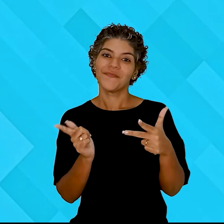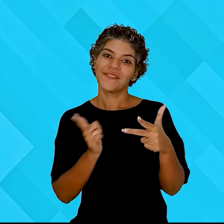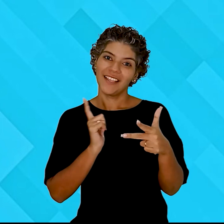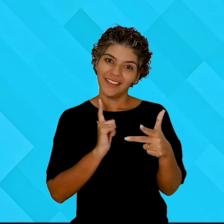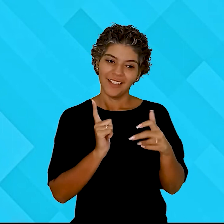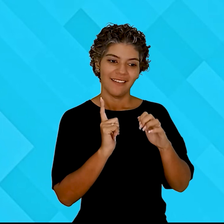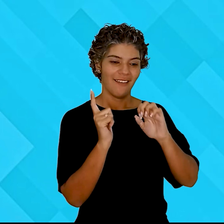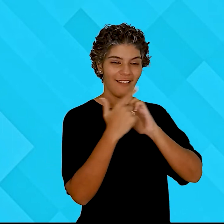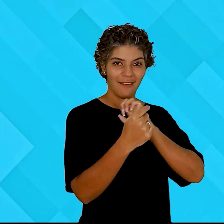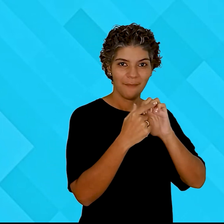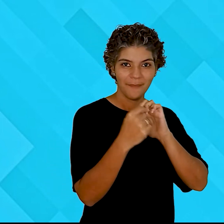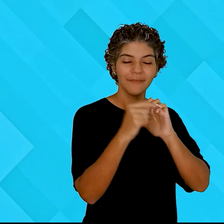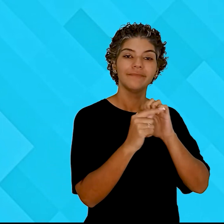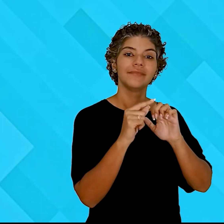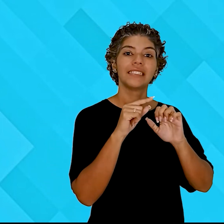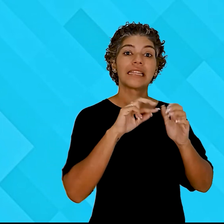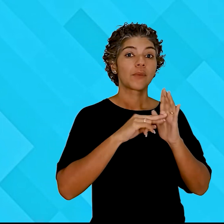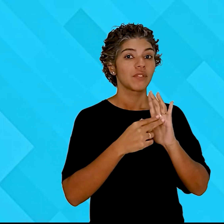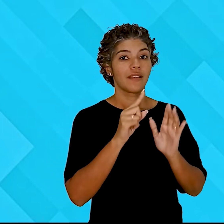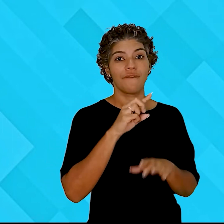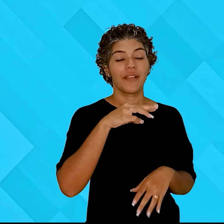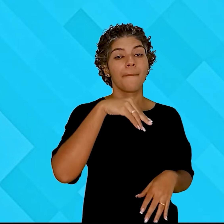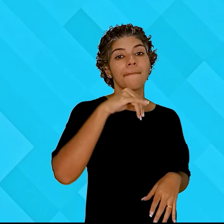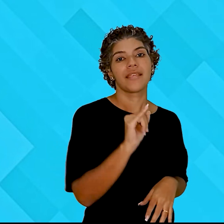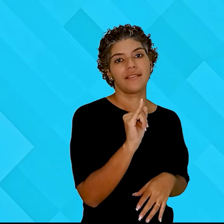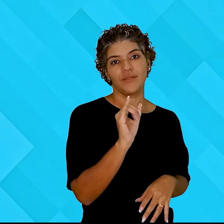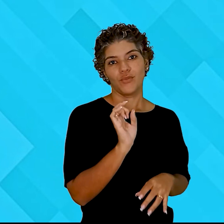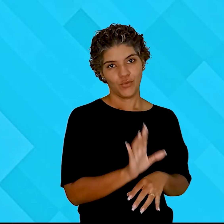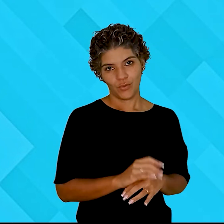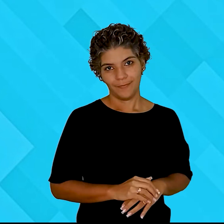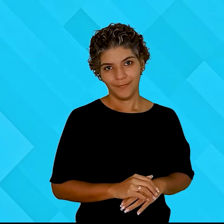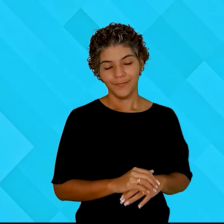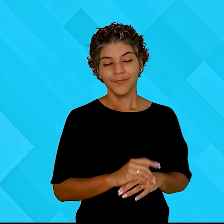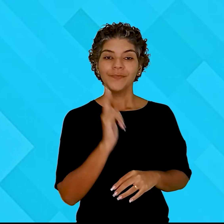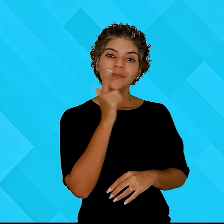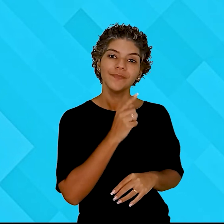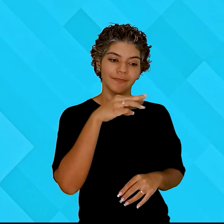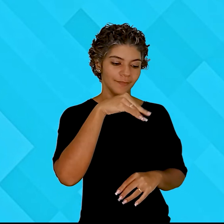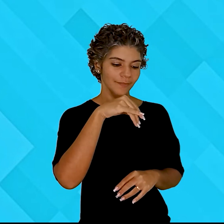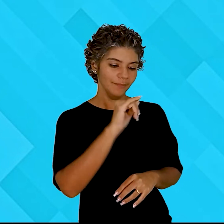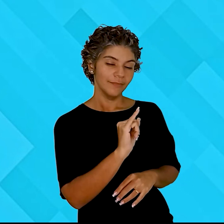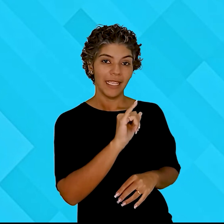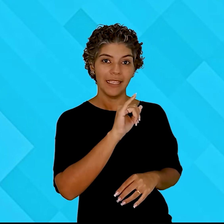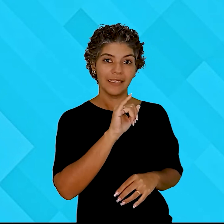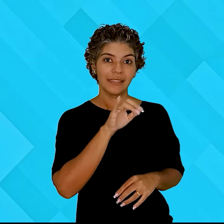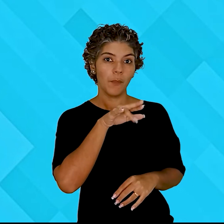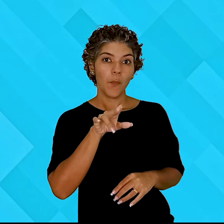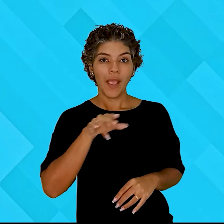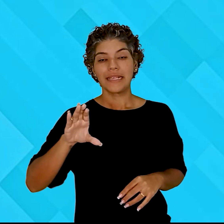MEI, aliás, não significa a mesma coisa que ter uma CLT. Essas coisas não podem ser confundidas,